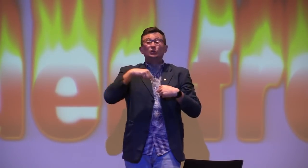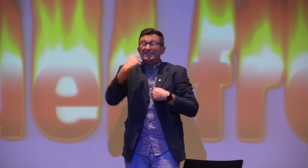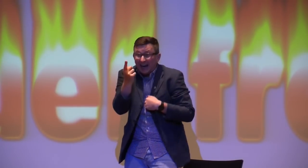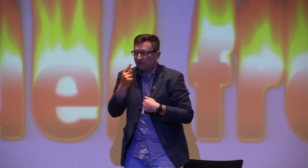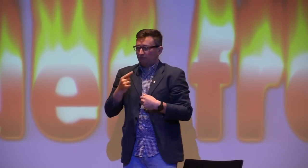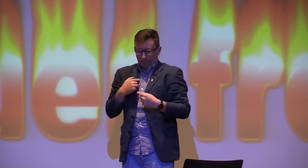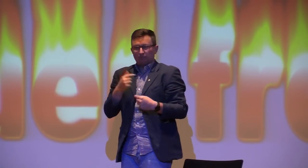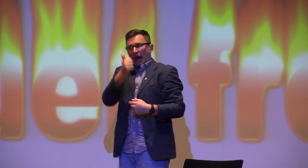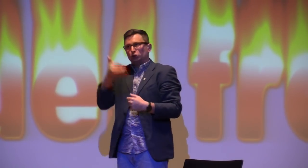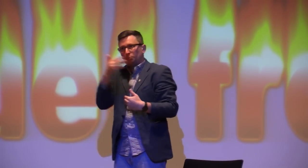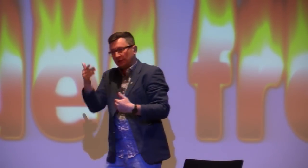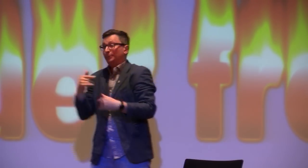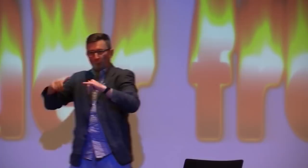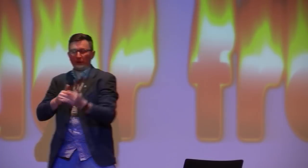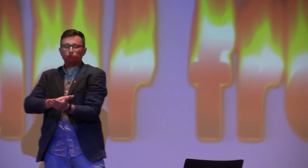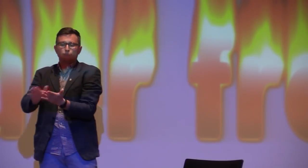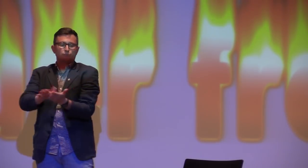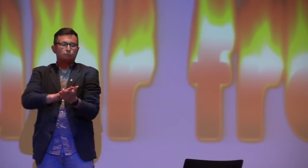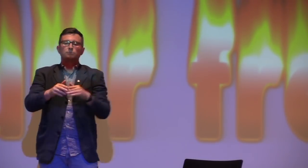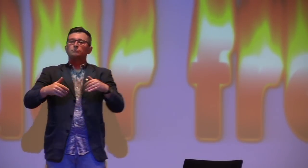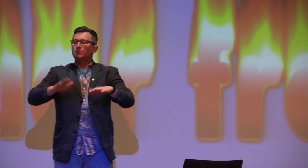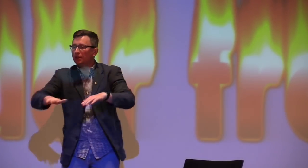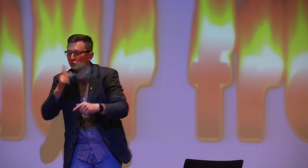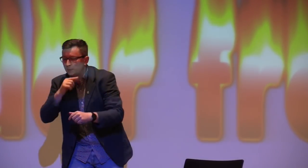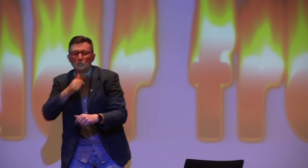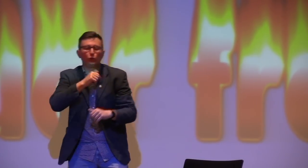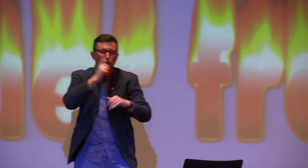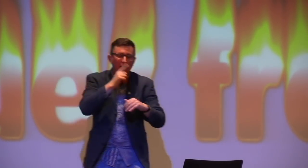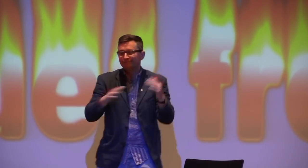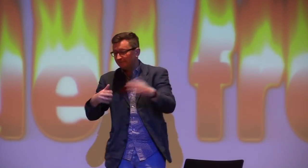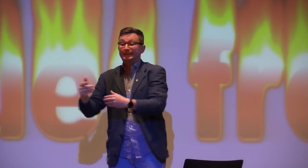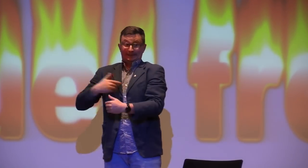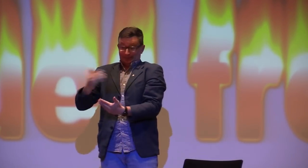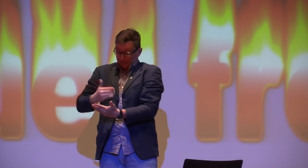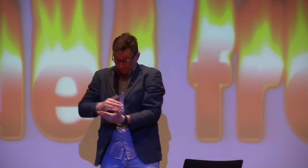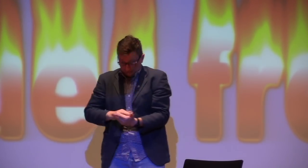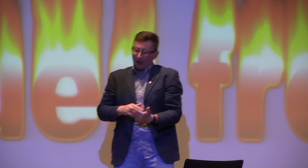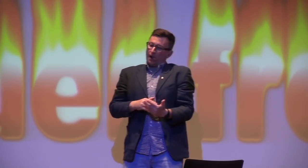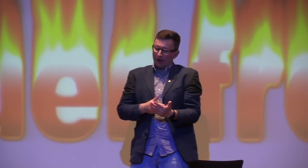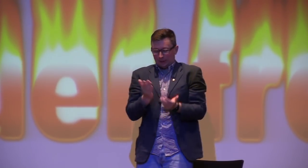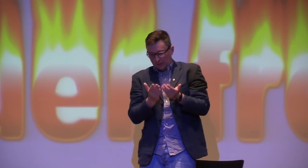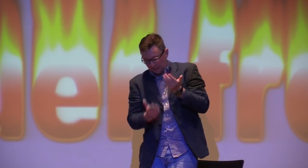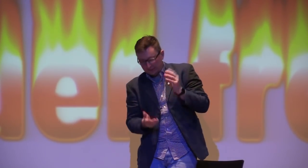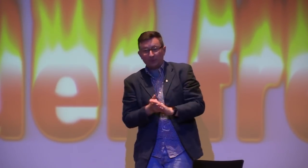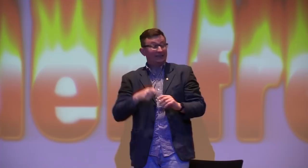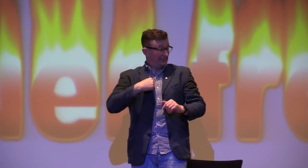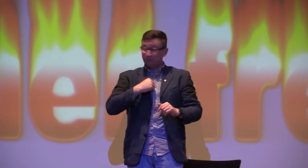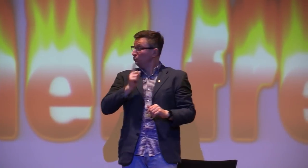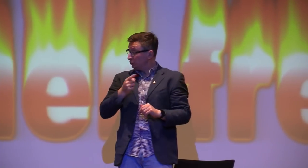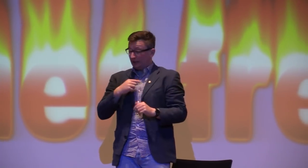die Bestätigung von der Regierung auch über die Deutsche Gesellschaft an uns. Und dann können wir auch erst eben das Geld